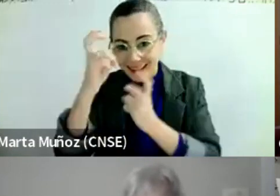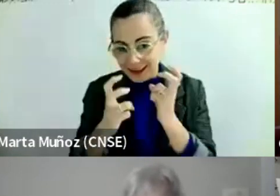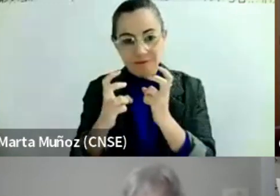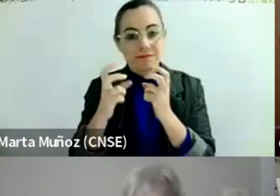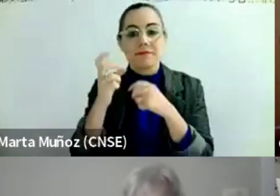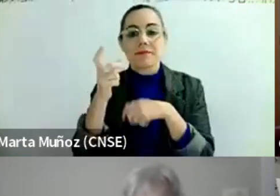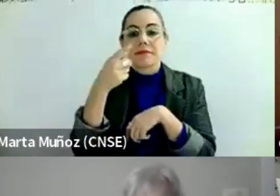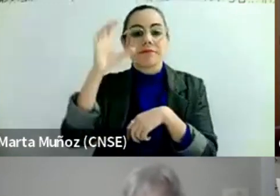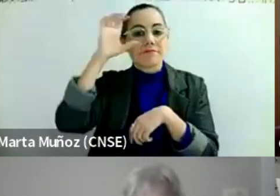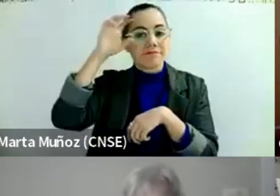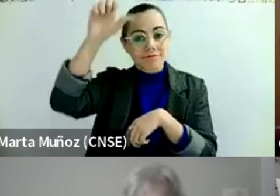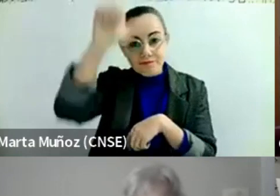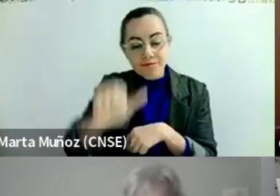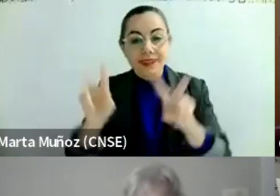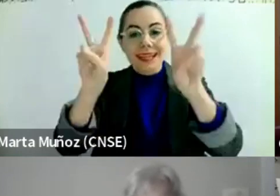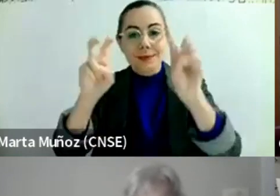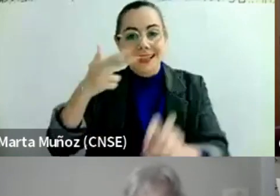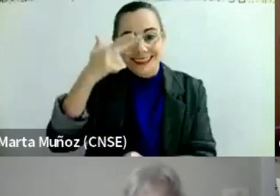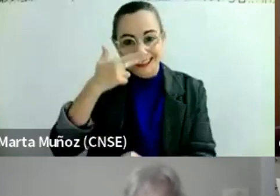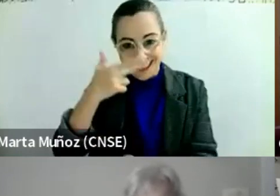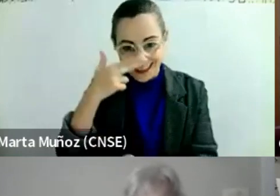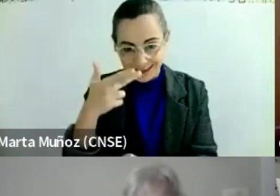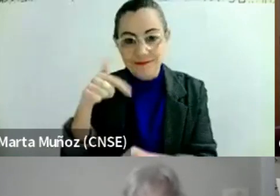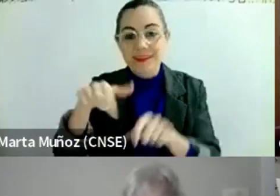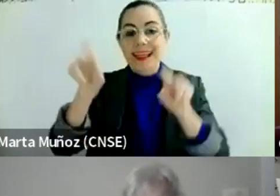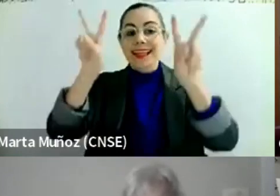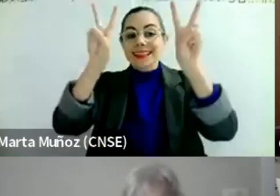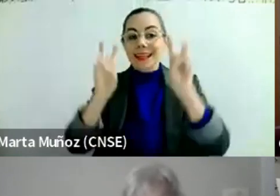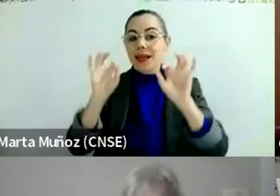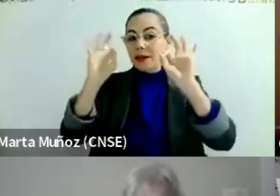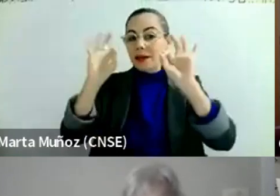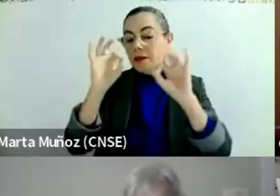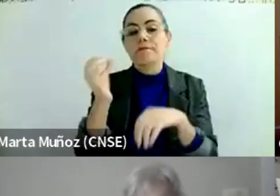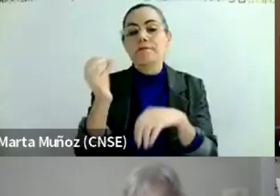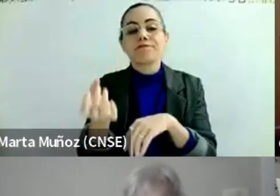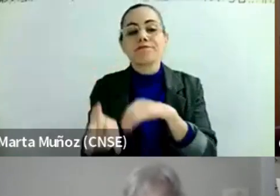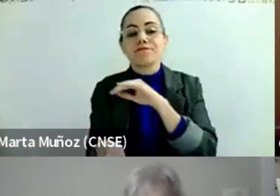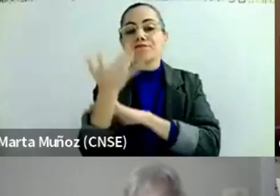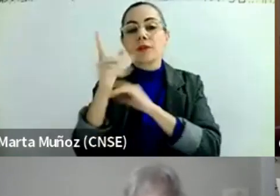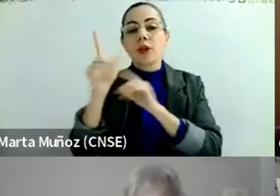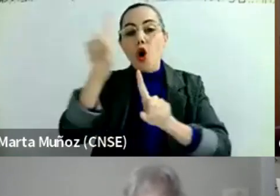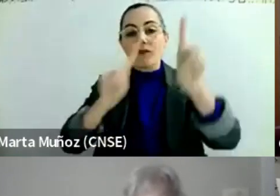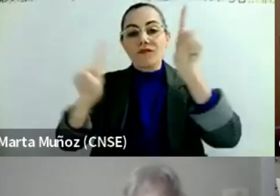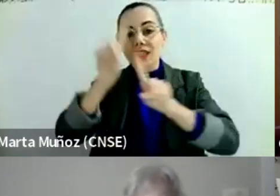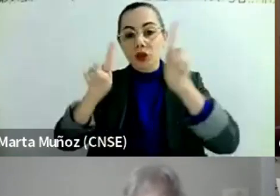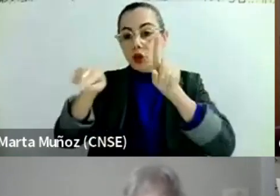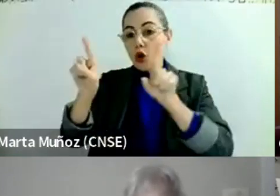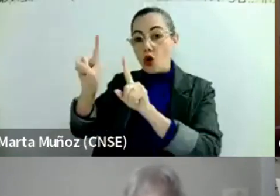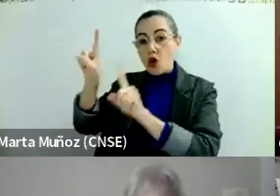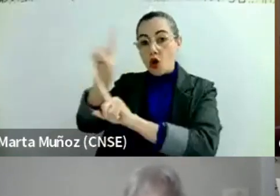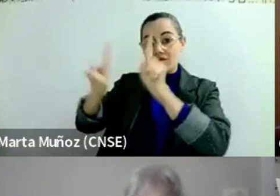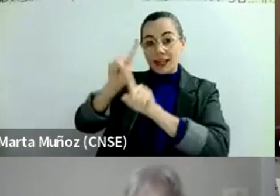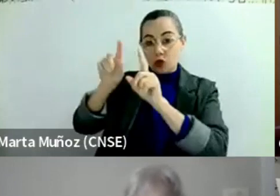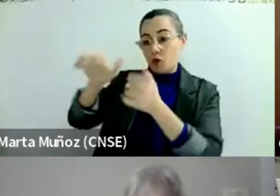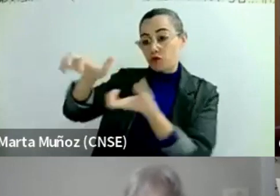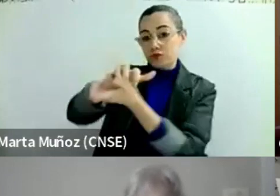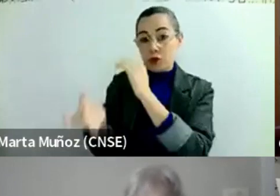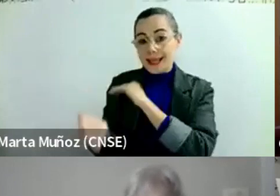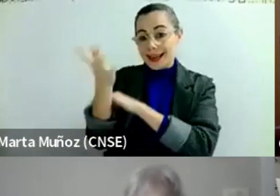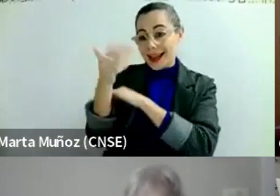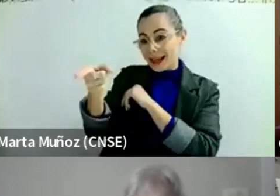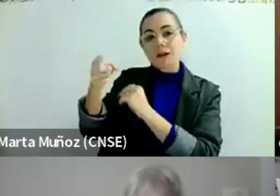las personas que estáis hoy aquí con nosotras, que habéis venido a escuchar un tema que consideramos de interés, y es